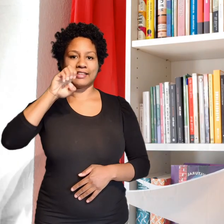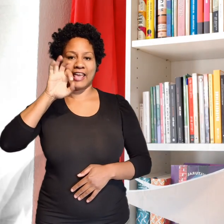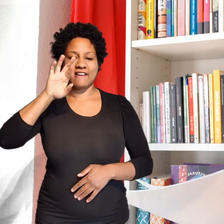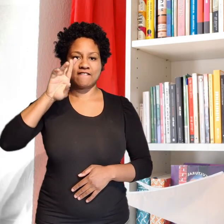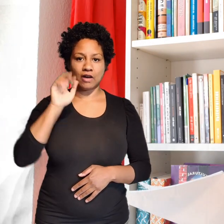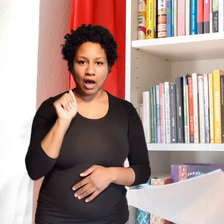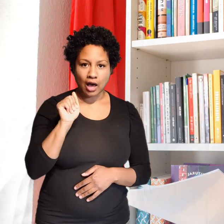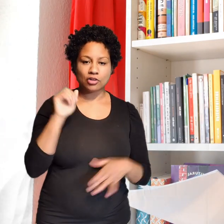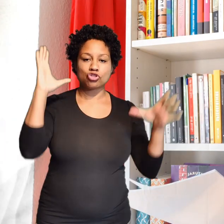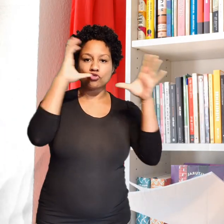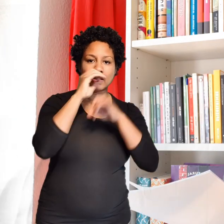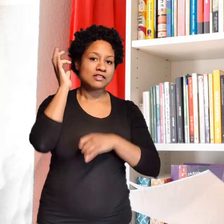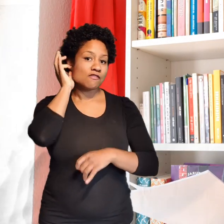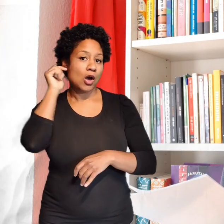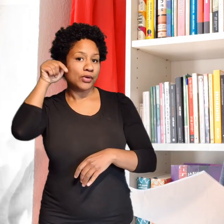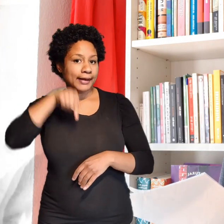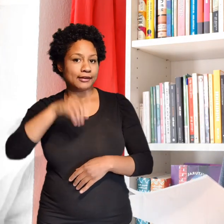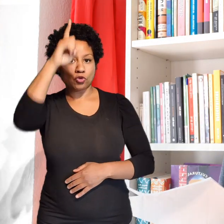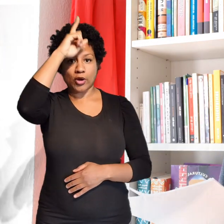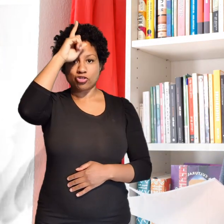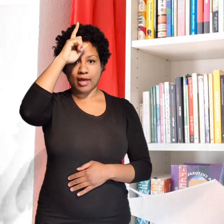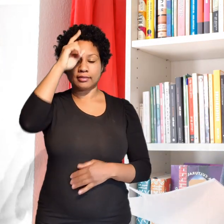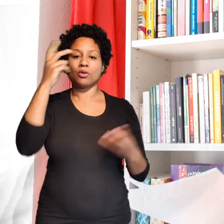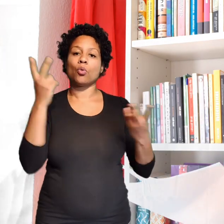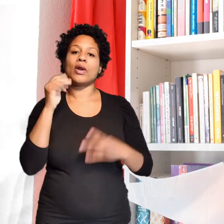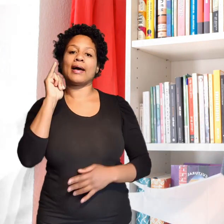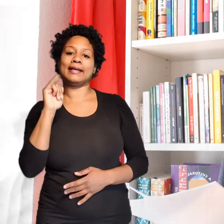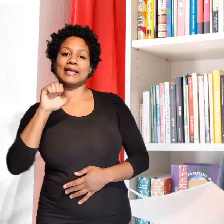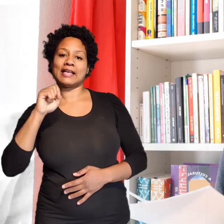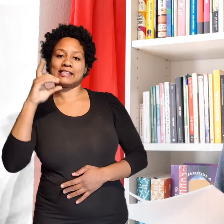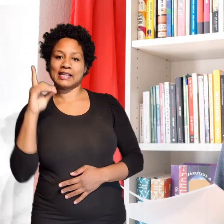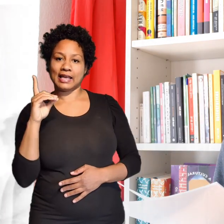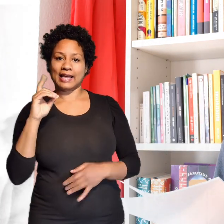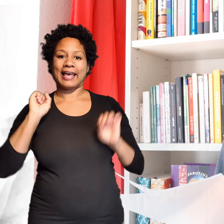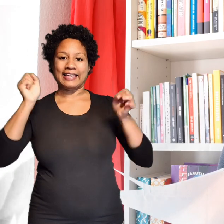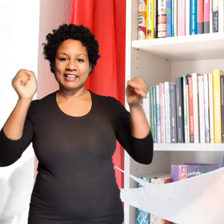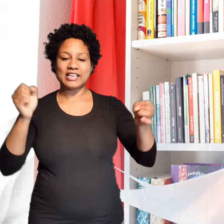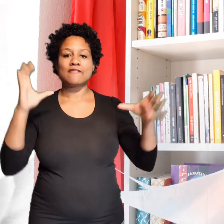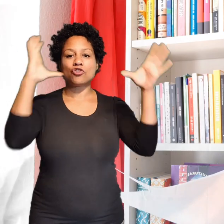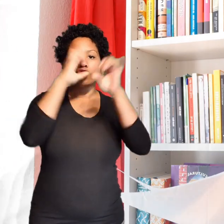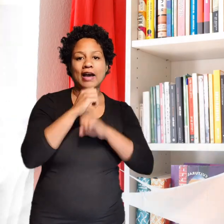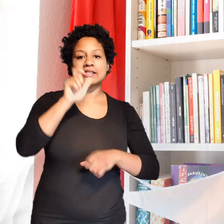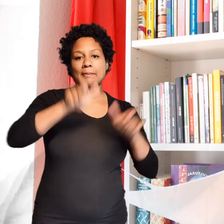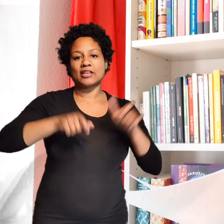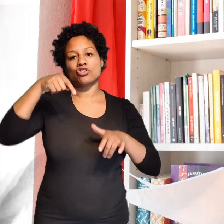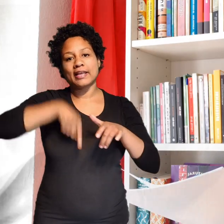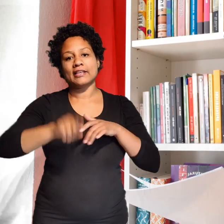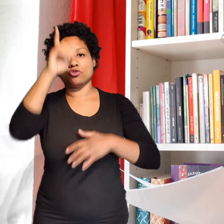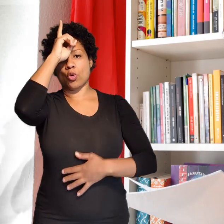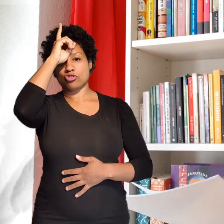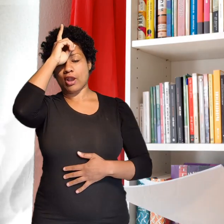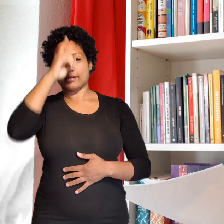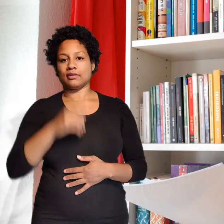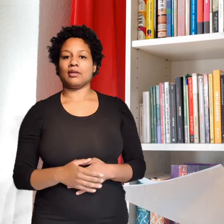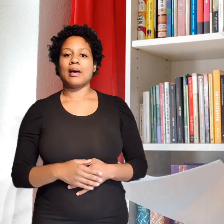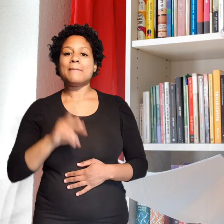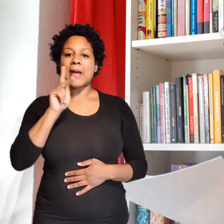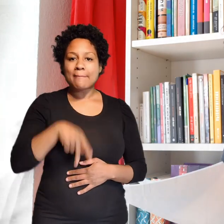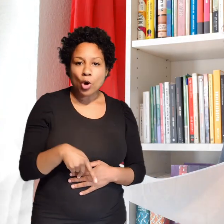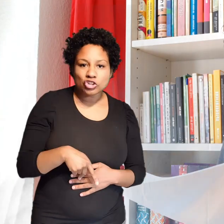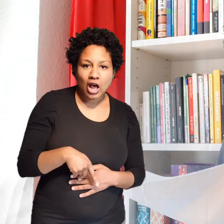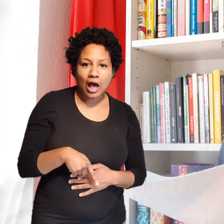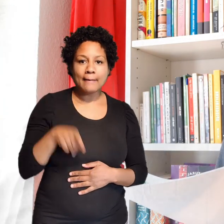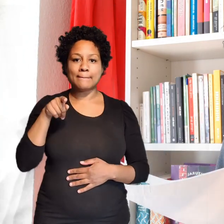Schwarze Frauen in Deutschland, ISD, Initiative Schwarze Menschen in Deutschland, PAMOJA,